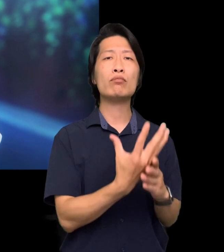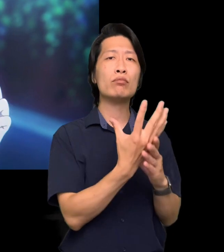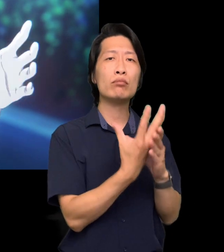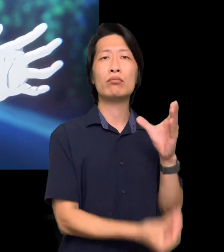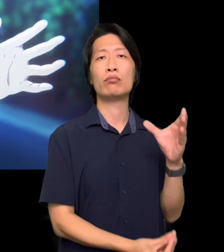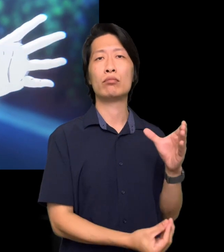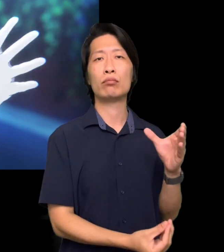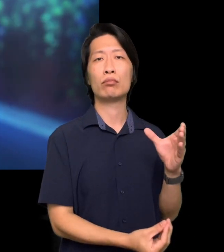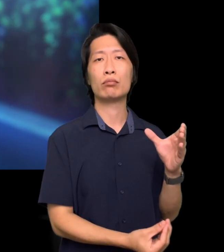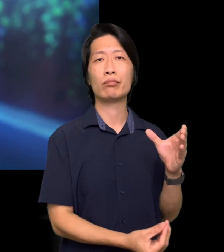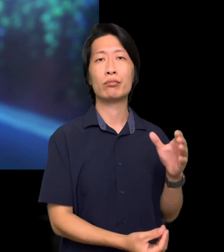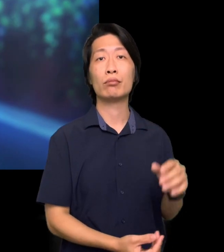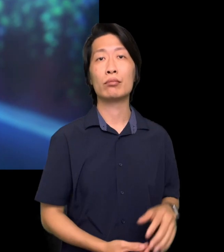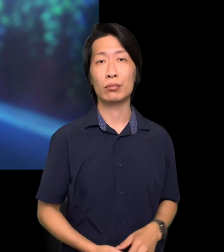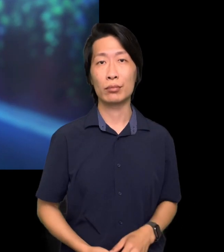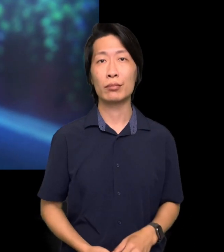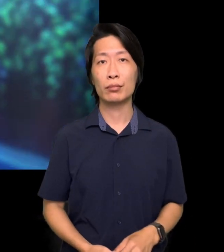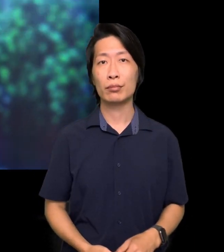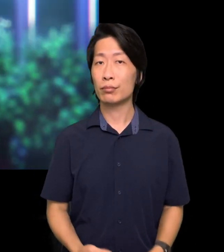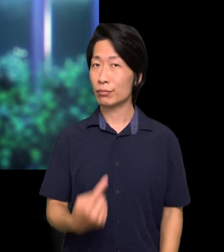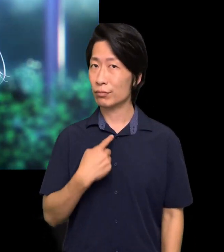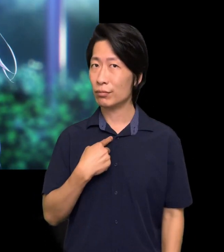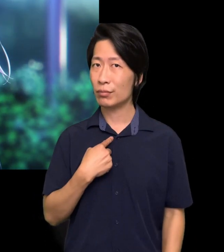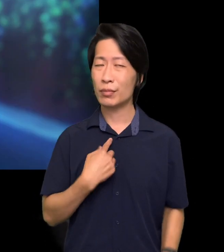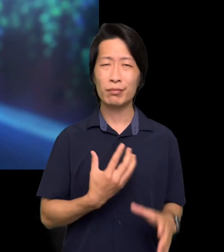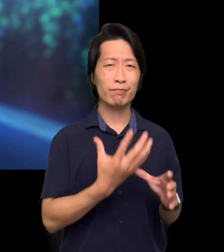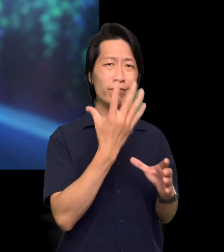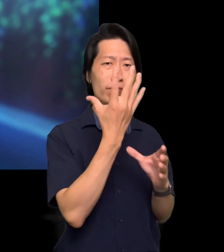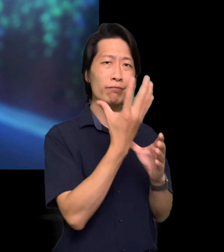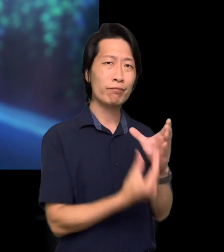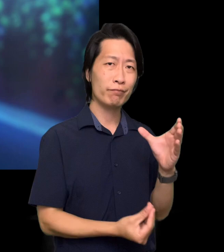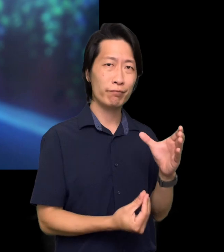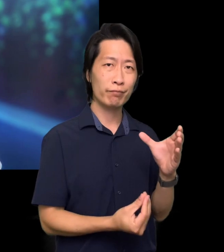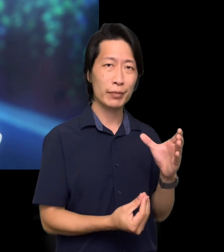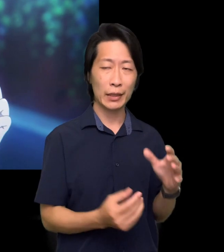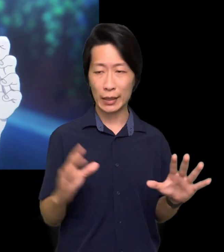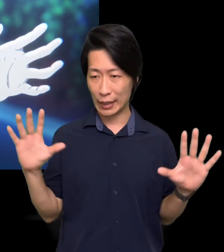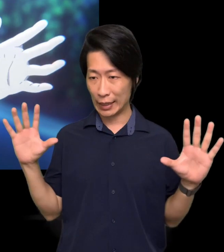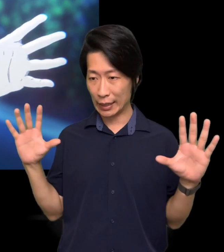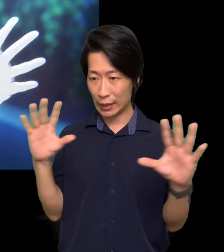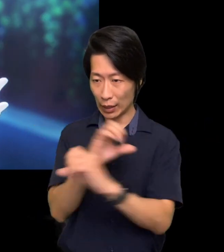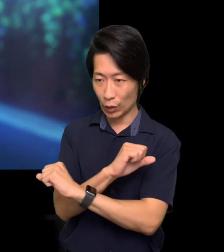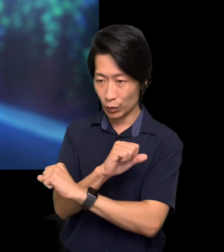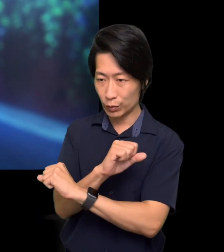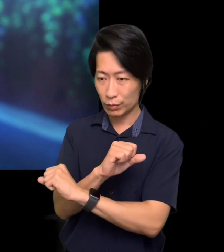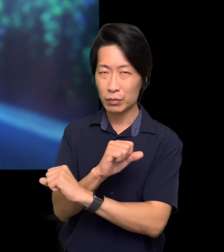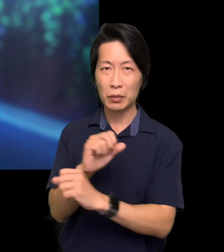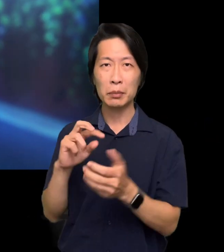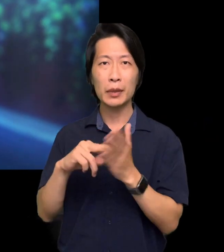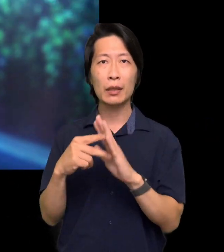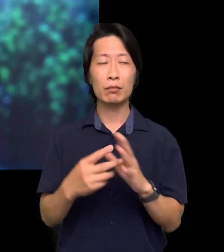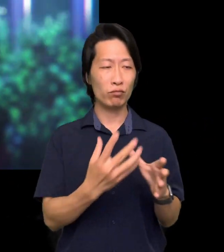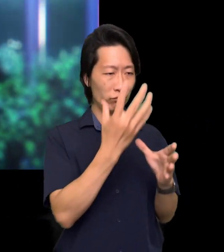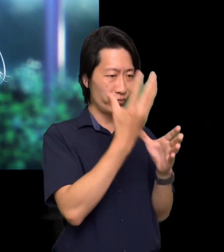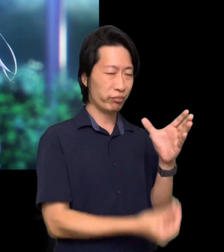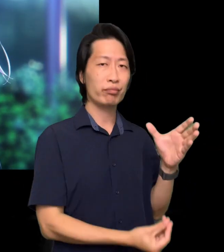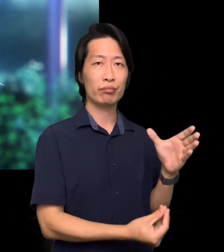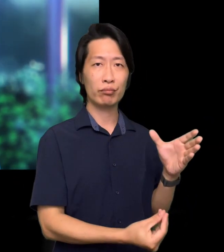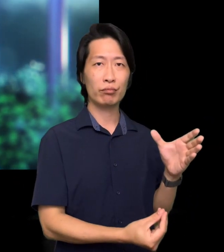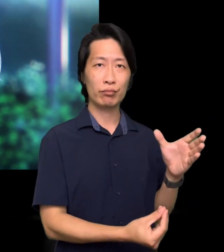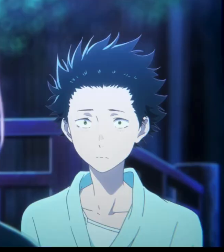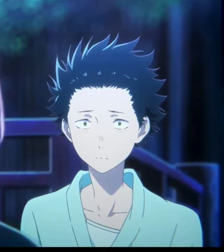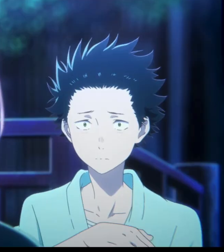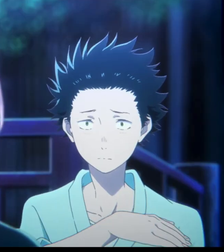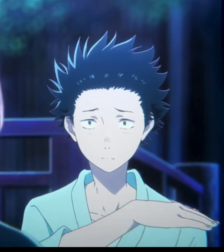I wanted to disappear. I disappear. 消える means to